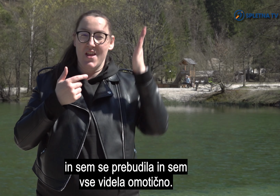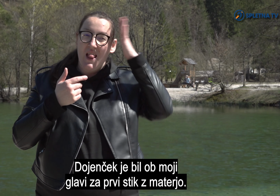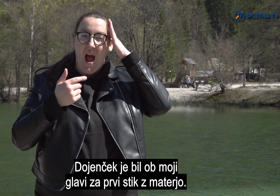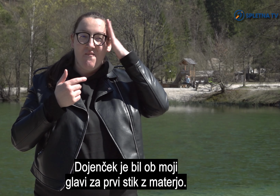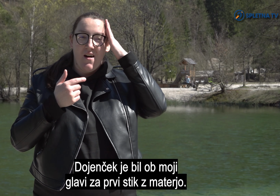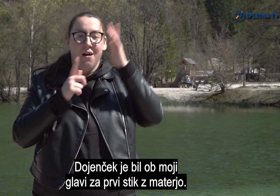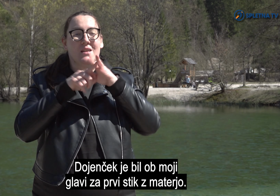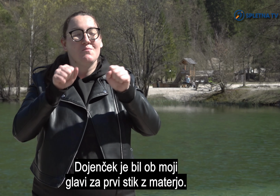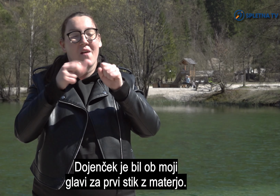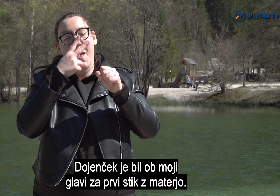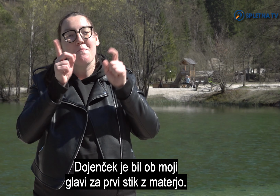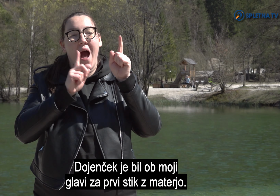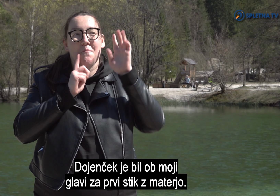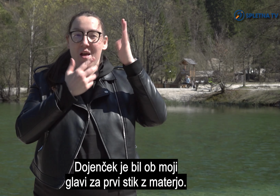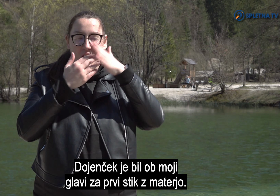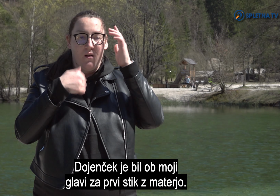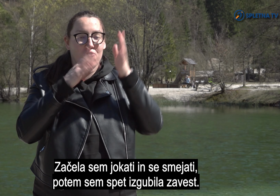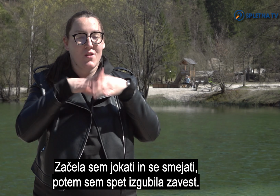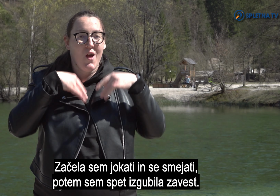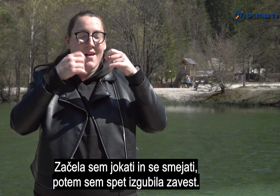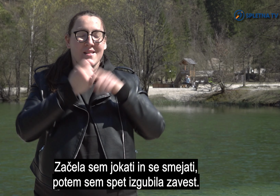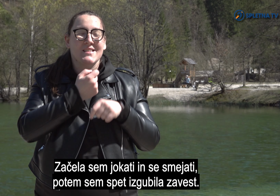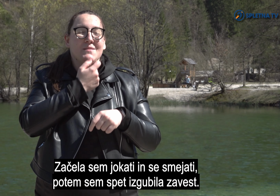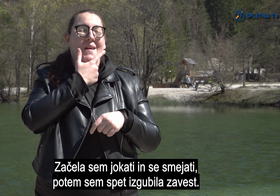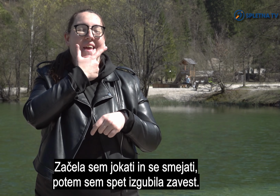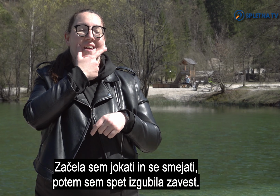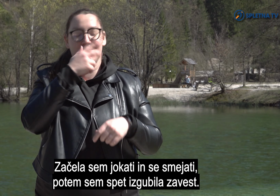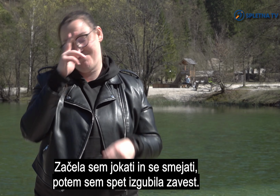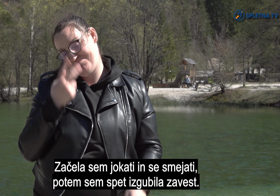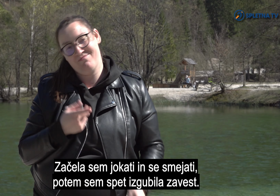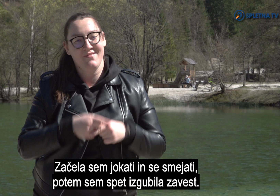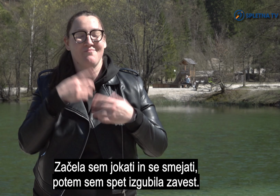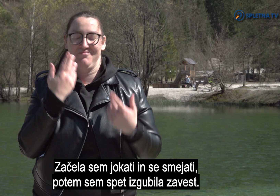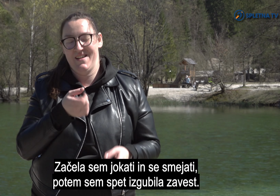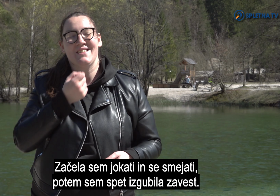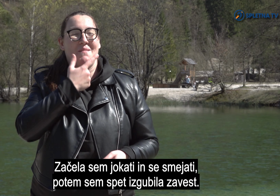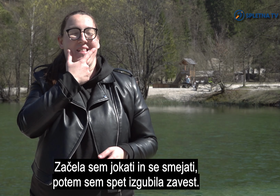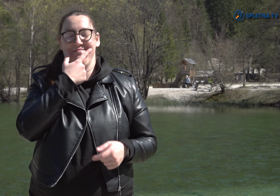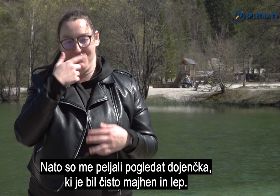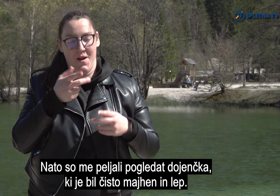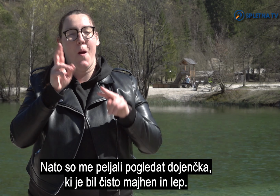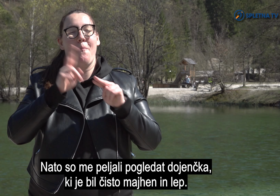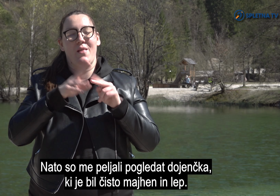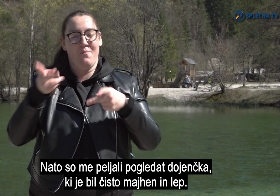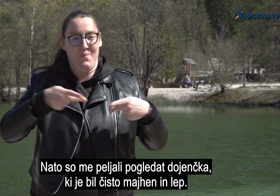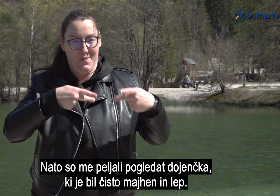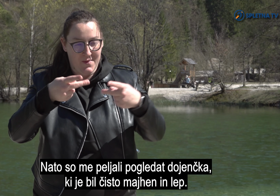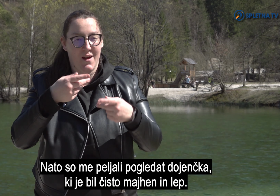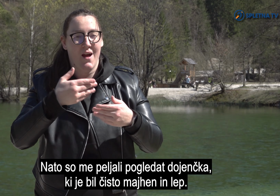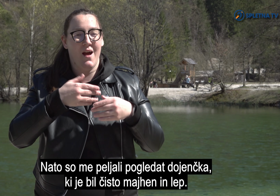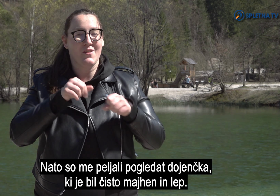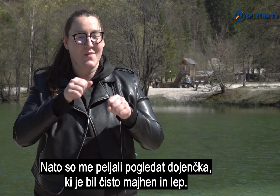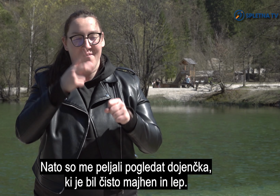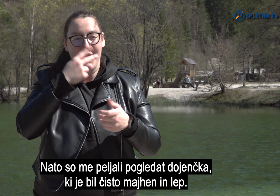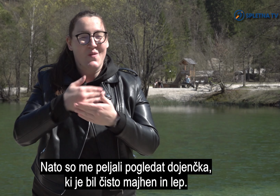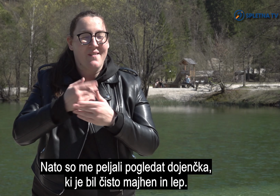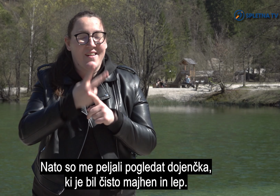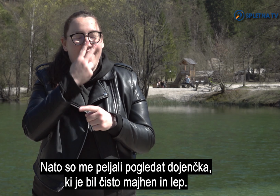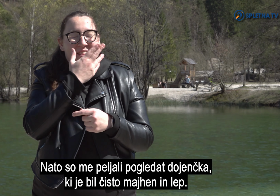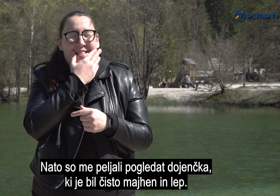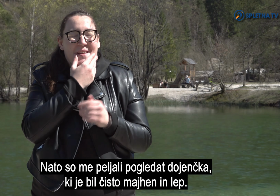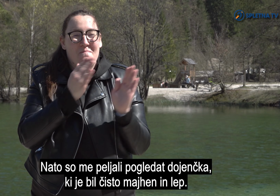za prvi stik z materjo. Začela sem jokati in se smejati, potem sem spet izgubila zavest. Nato so me peljali pogledat dojenčka, ki je